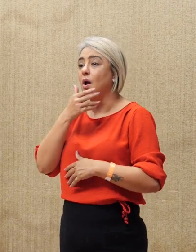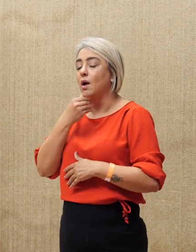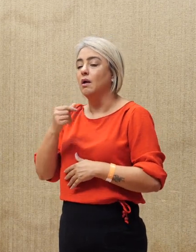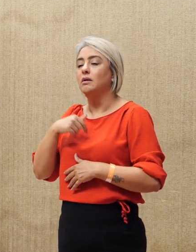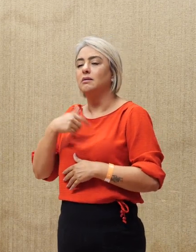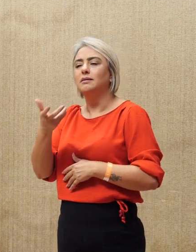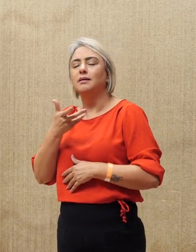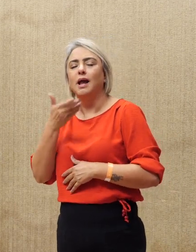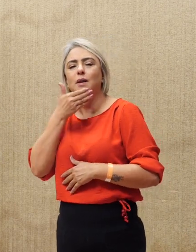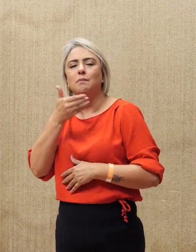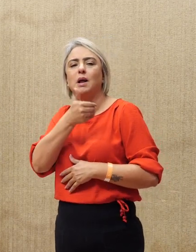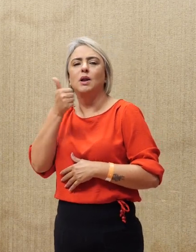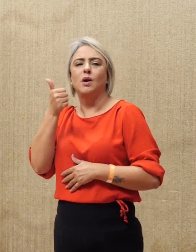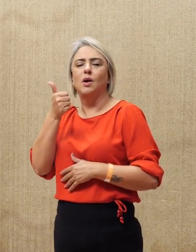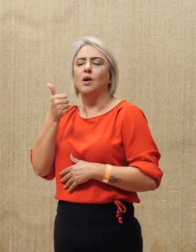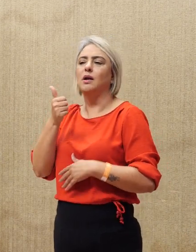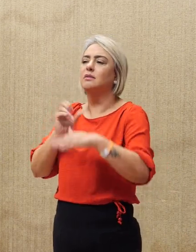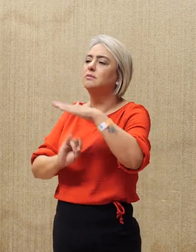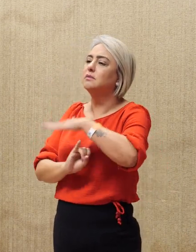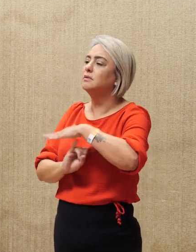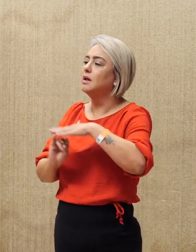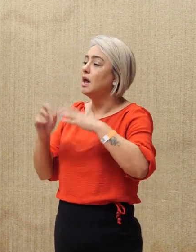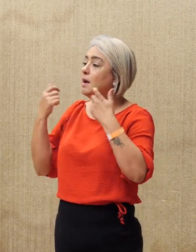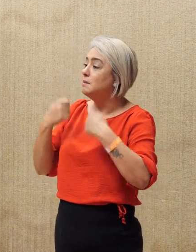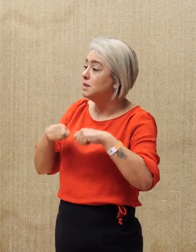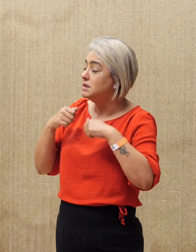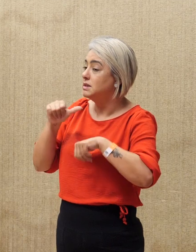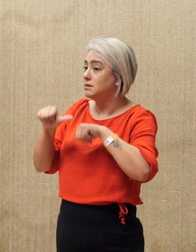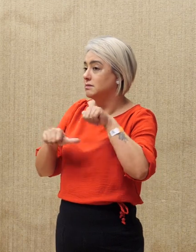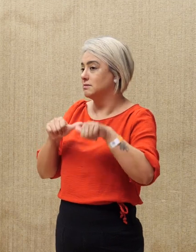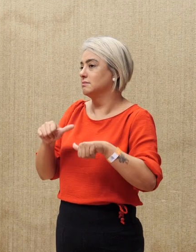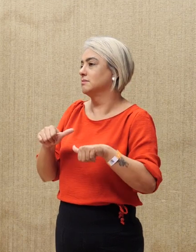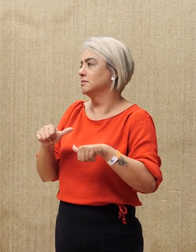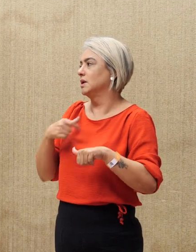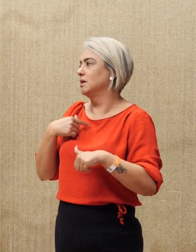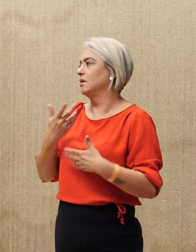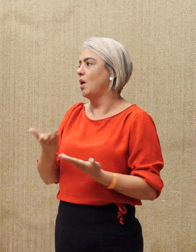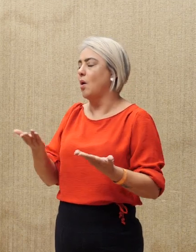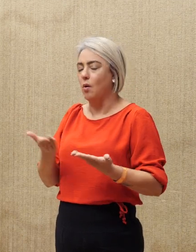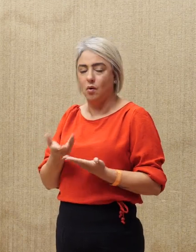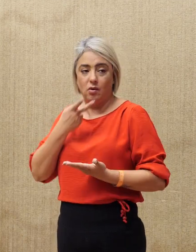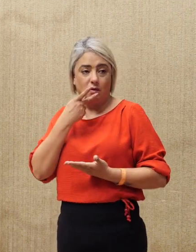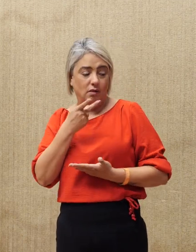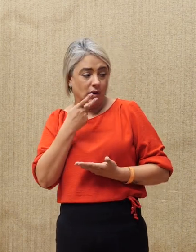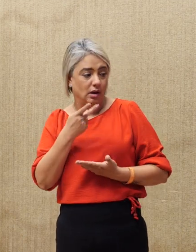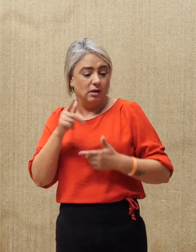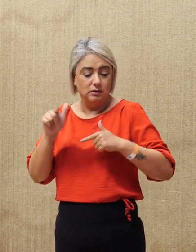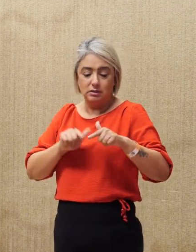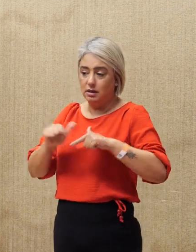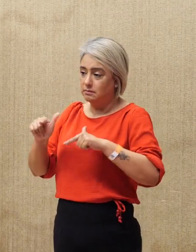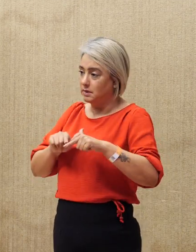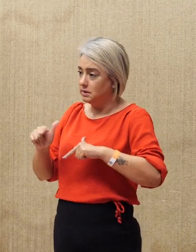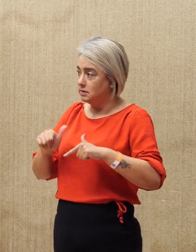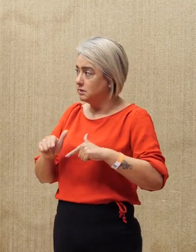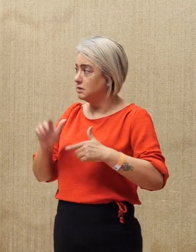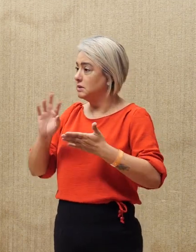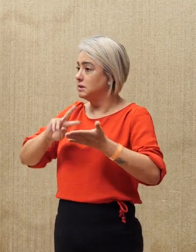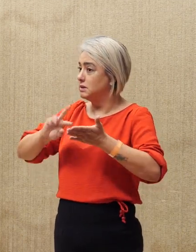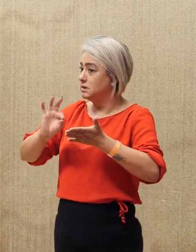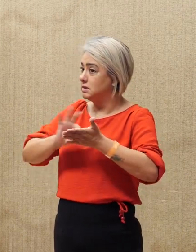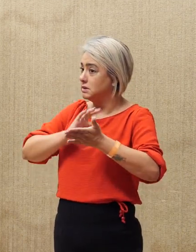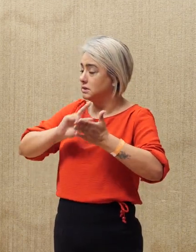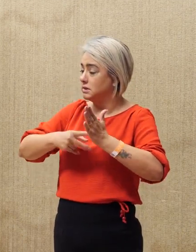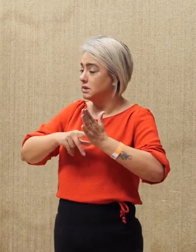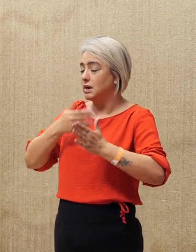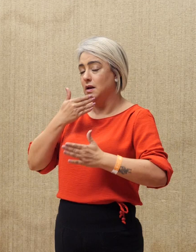que querem dar o seu melhor e que essas instituições precisam ser mudadas. E eu estou aqui hoje dizendo, enquanto trabalhador, enquanto sindicalista, esse